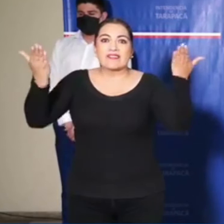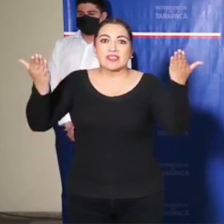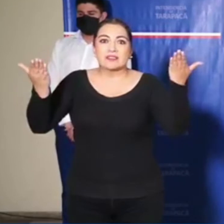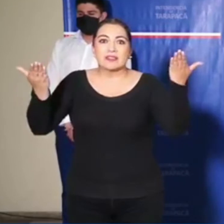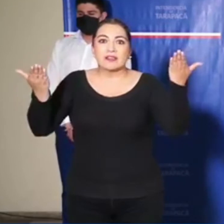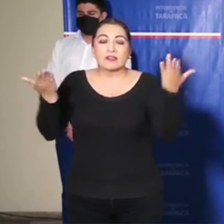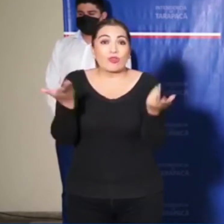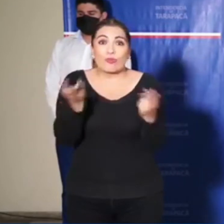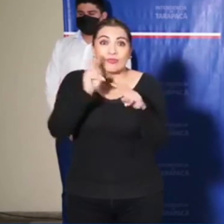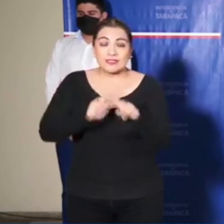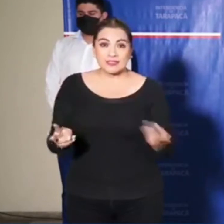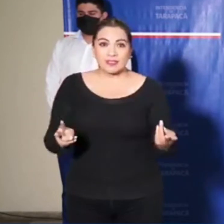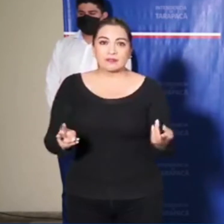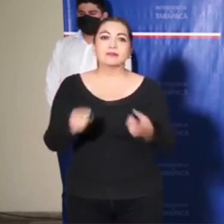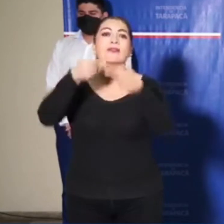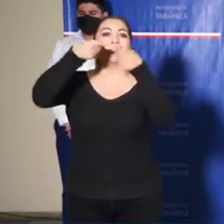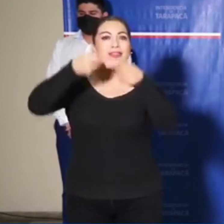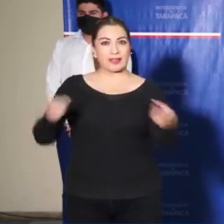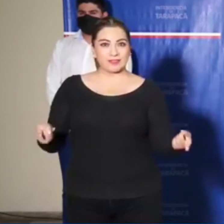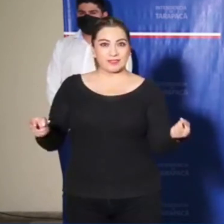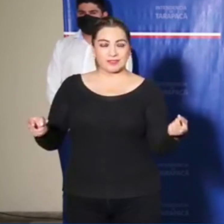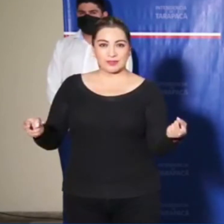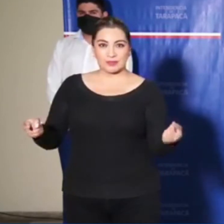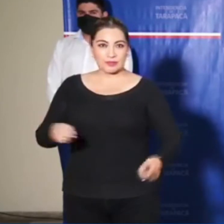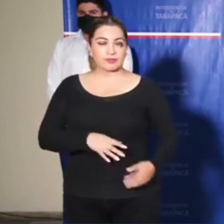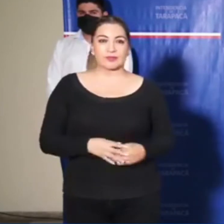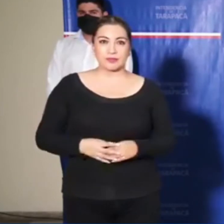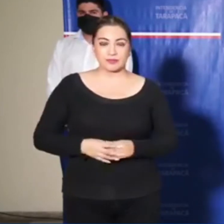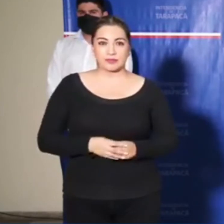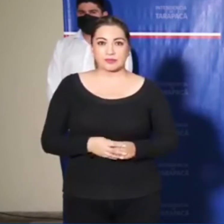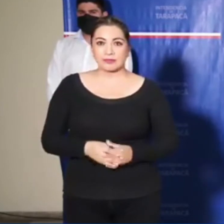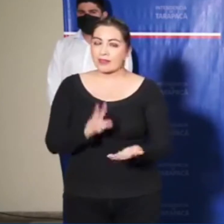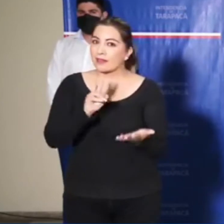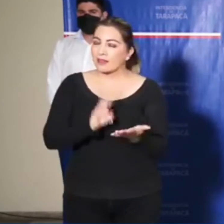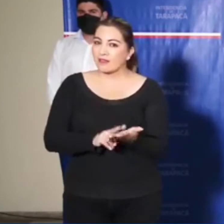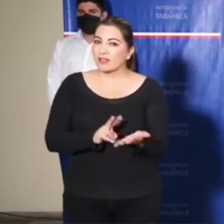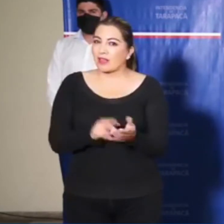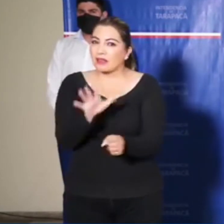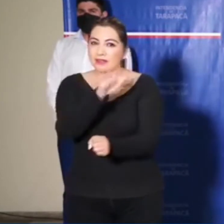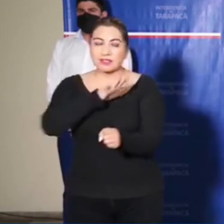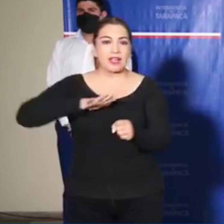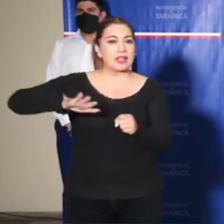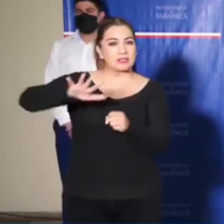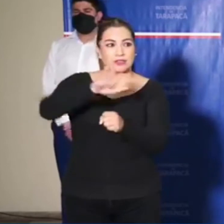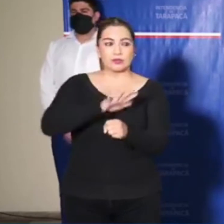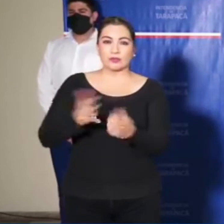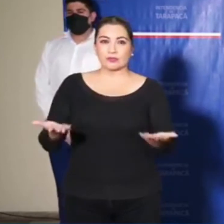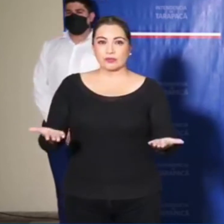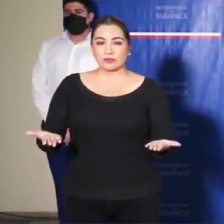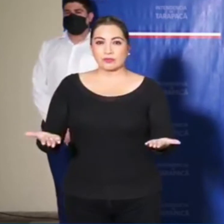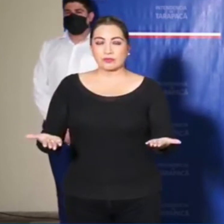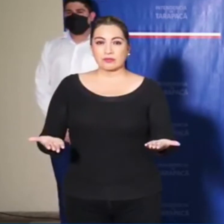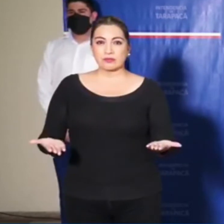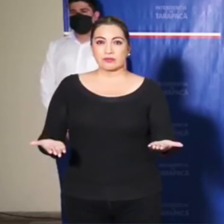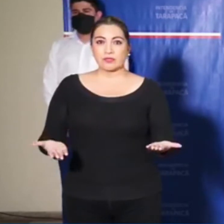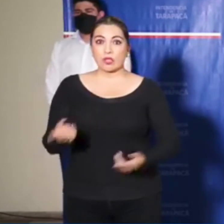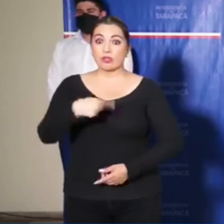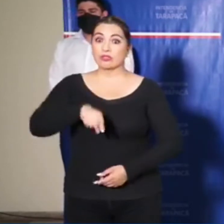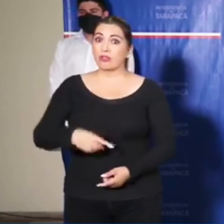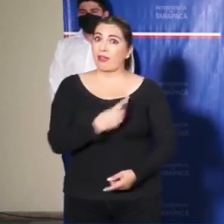una manera diferente. Si bien las circunstancias nos llevan a que seamos